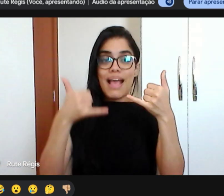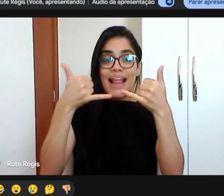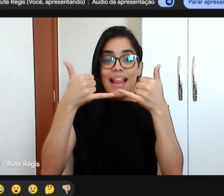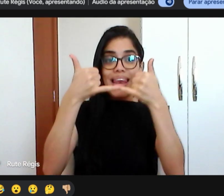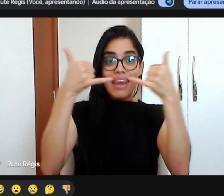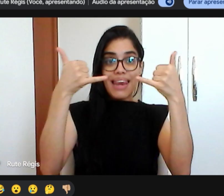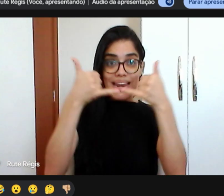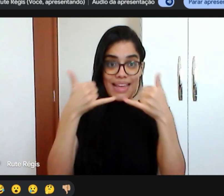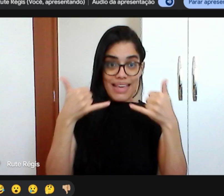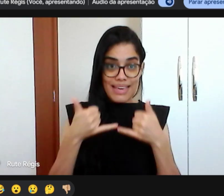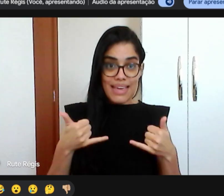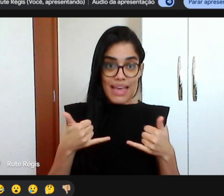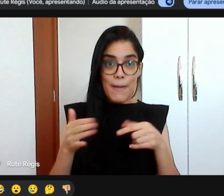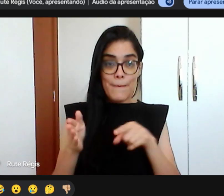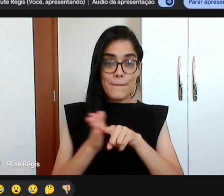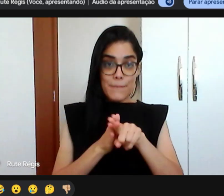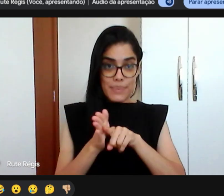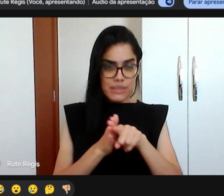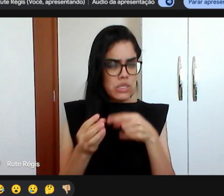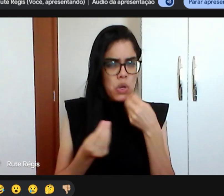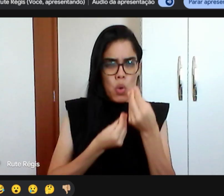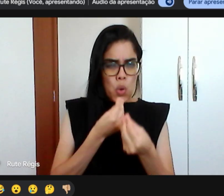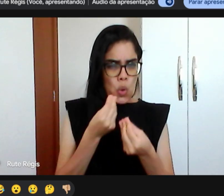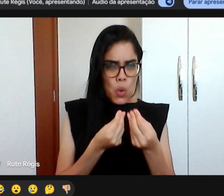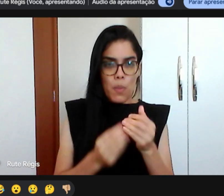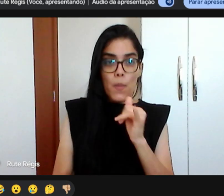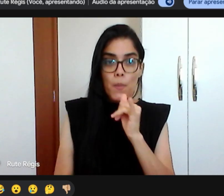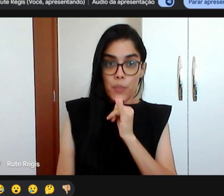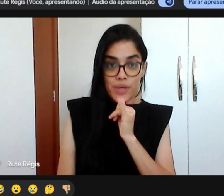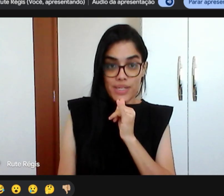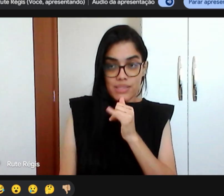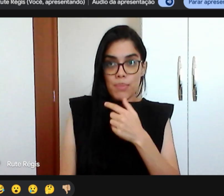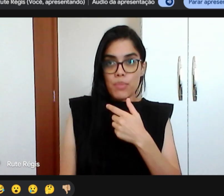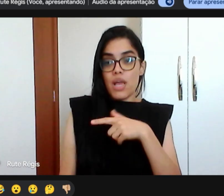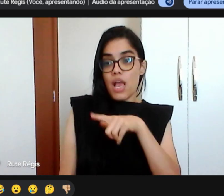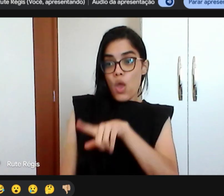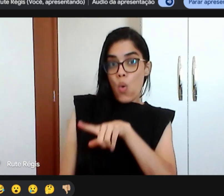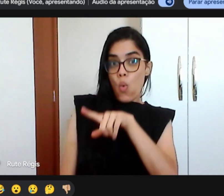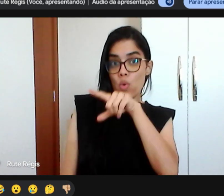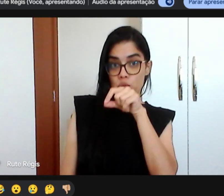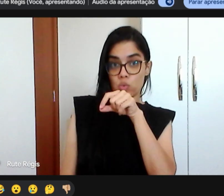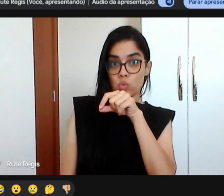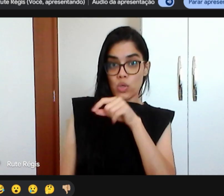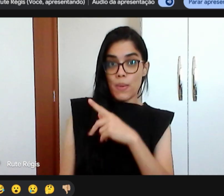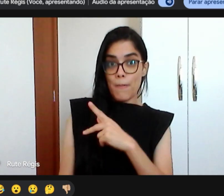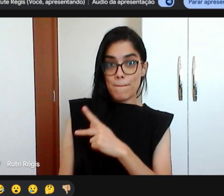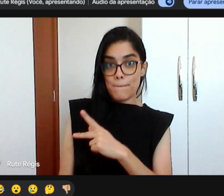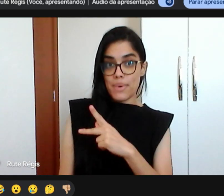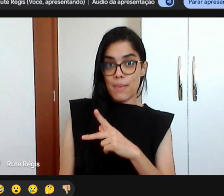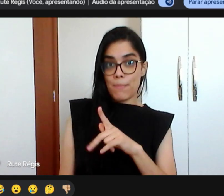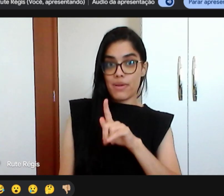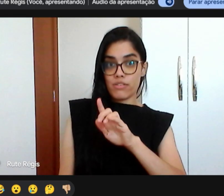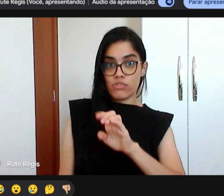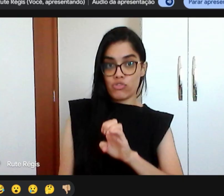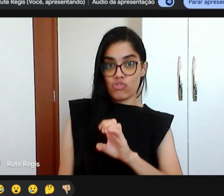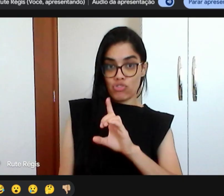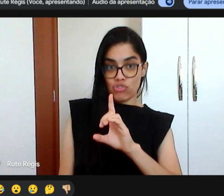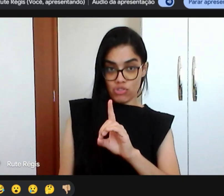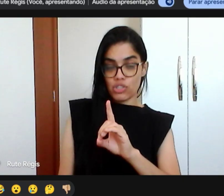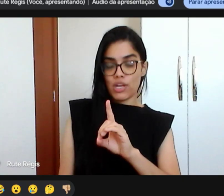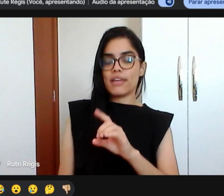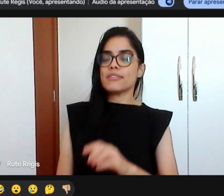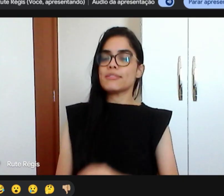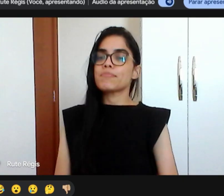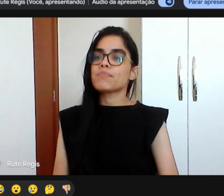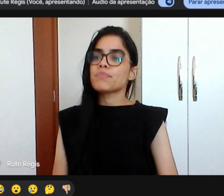também que vocês pensem a respeito das linhas de pesquisa. Como assim? Por exemplo, eu escolhi o